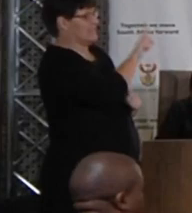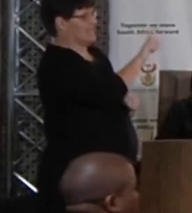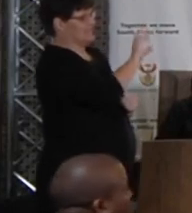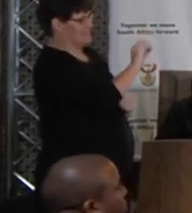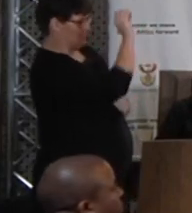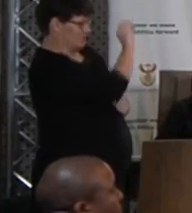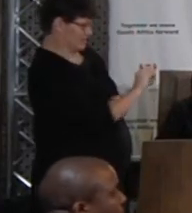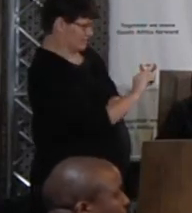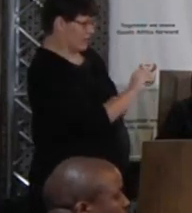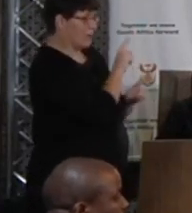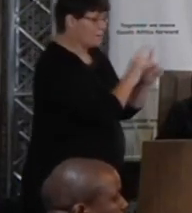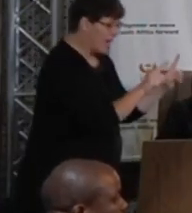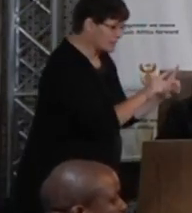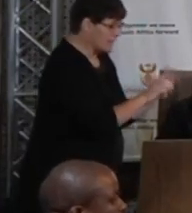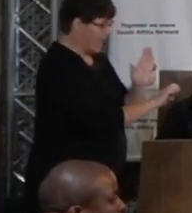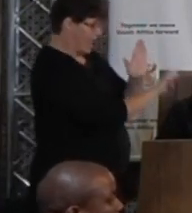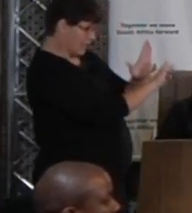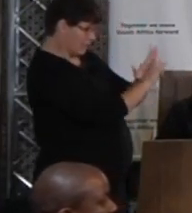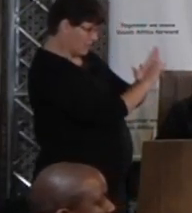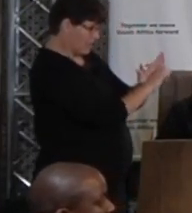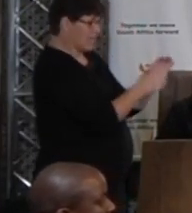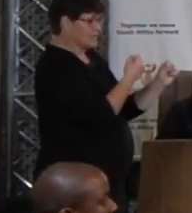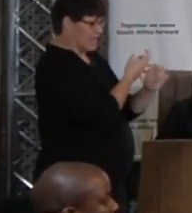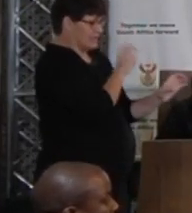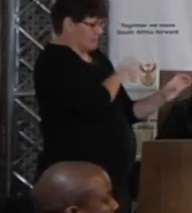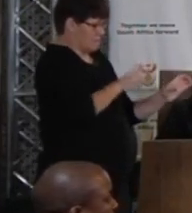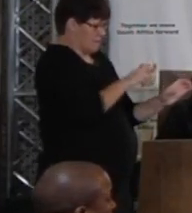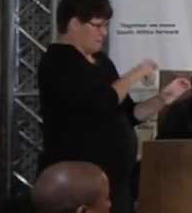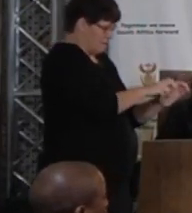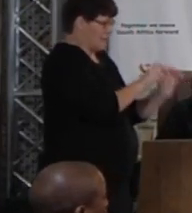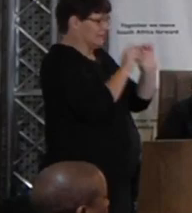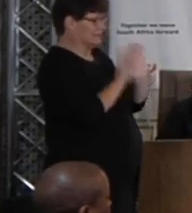abayisikhombisa kodwa kufuneka noko ke kube khona amamasi